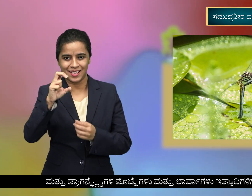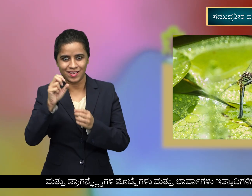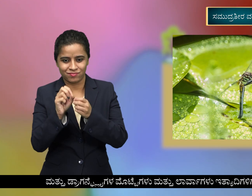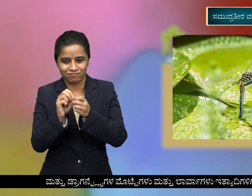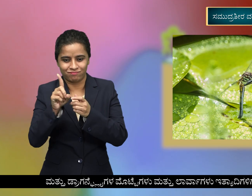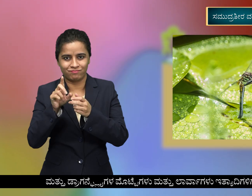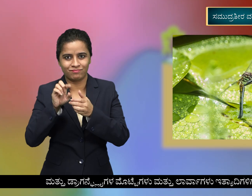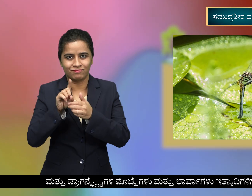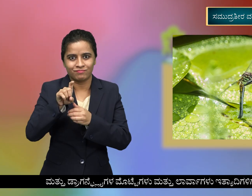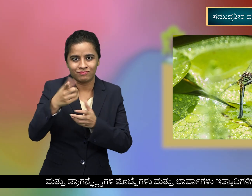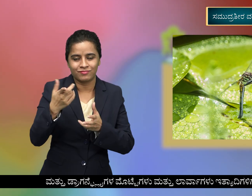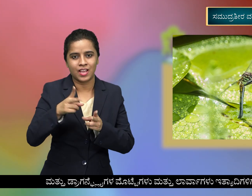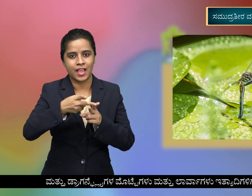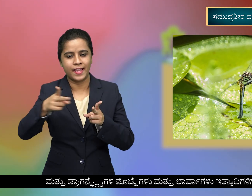ಲಾರ್ವಾಗಳು ಇತ್ಯಾದಿಗಳಿಗೆ ನೆಲೆಯಾಗಿದೆ.